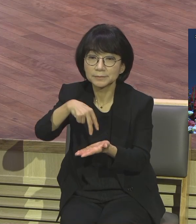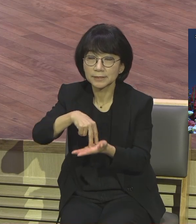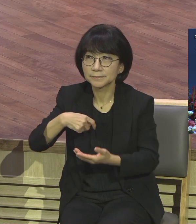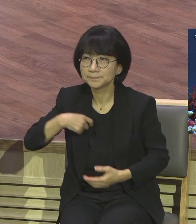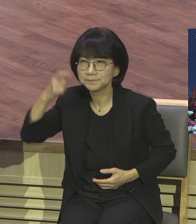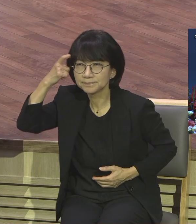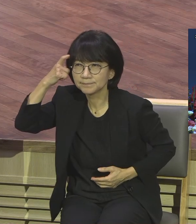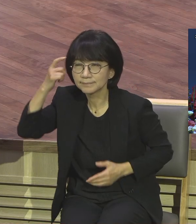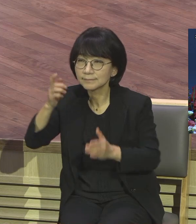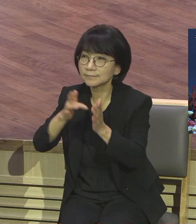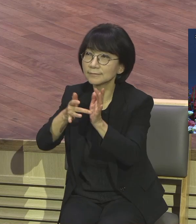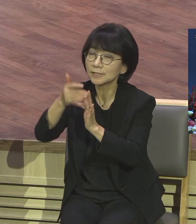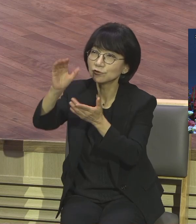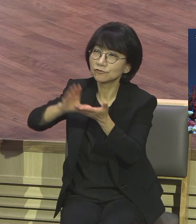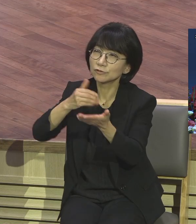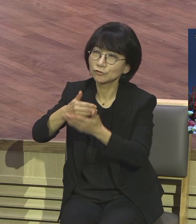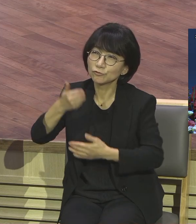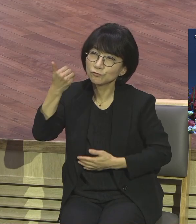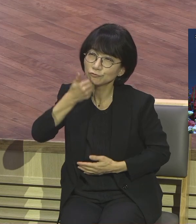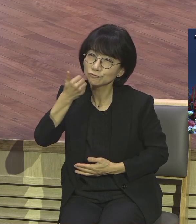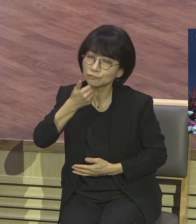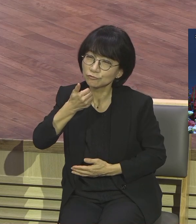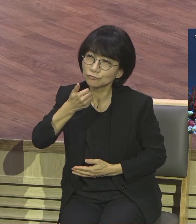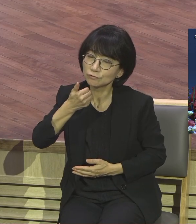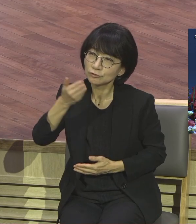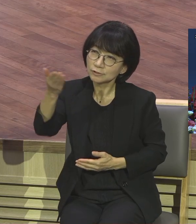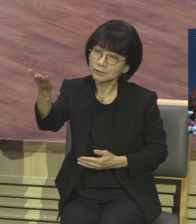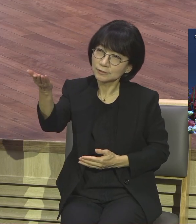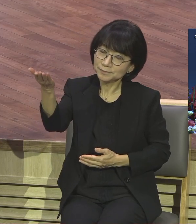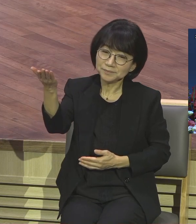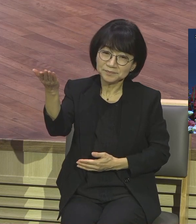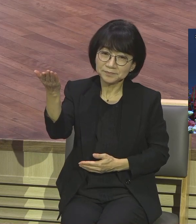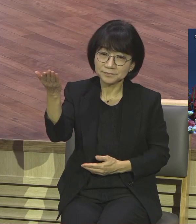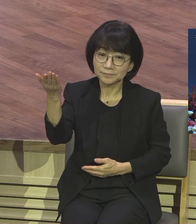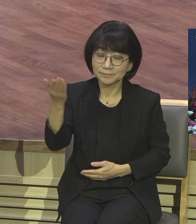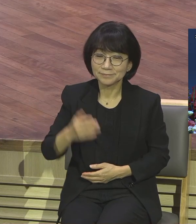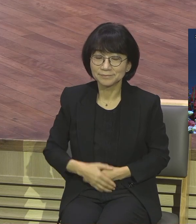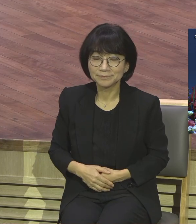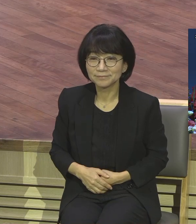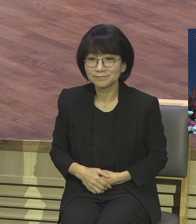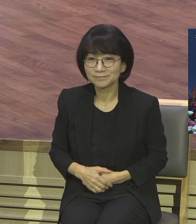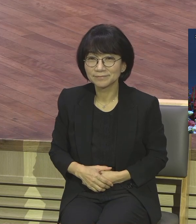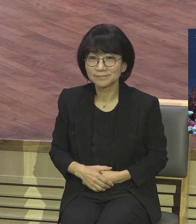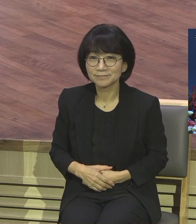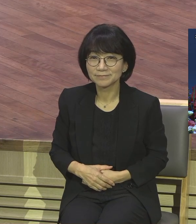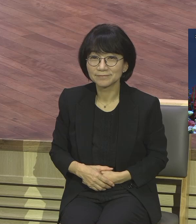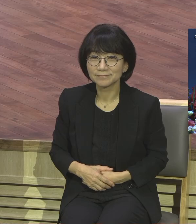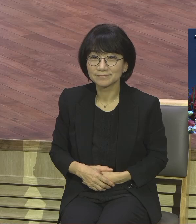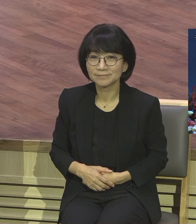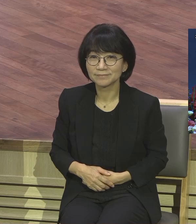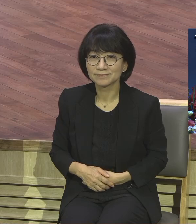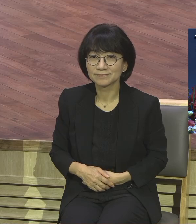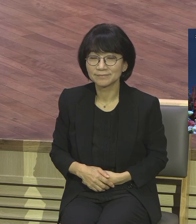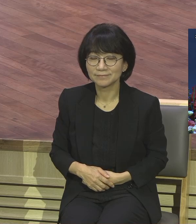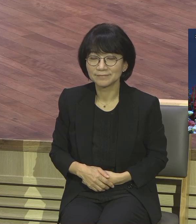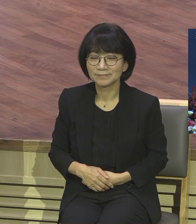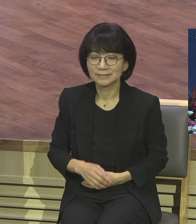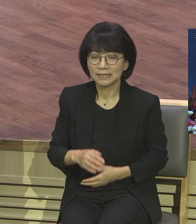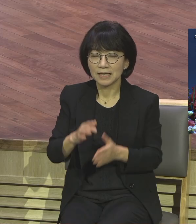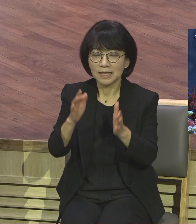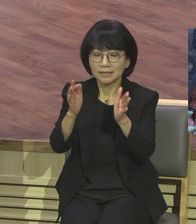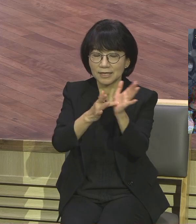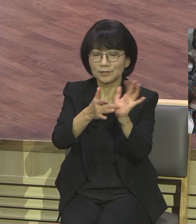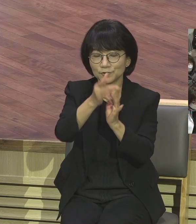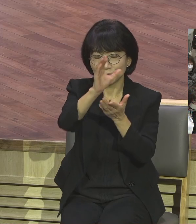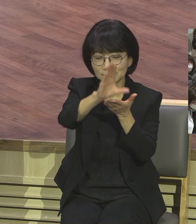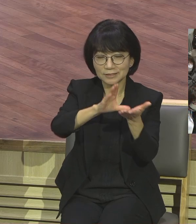답하시겠습니까? 예수 그리스도가 당신에게 어떤 존재입니까? 우리 영계 성도들은 예수 그리스도는 내 인생의 모든